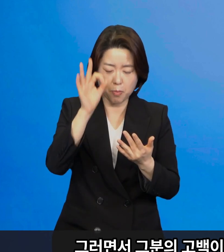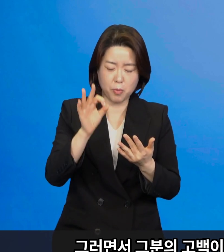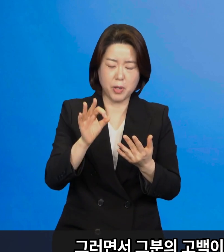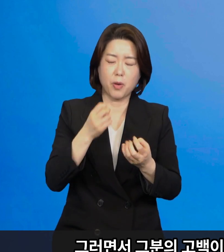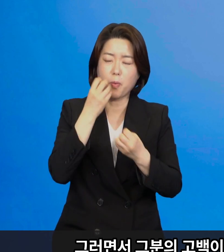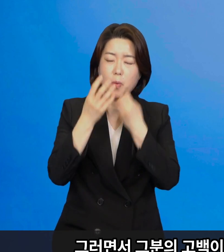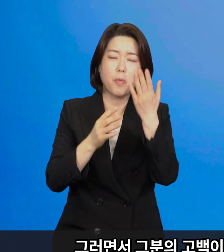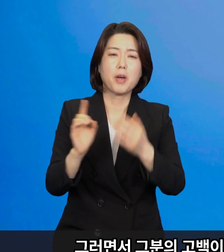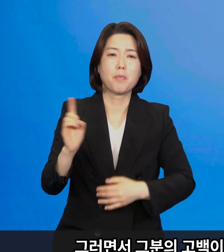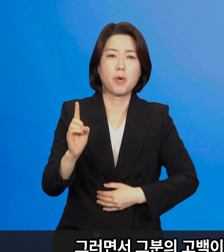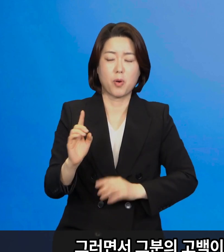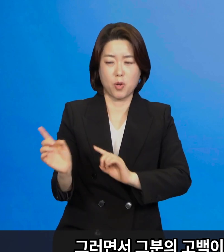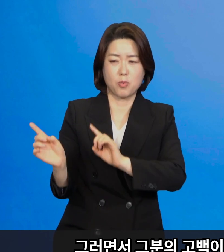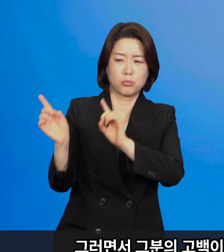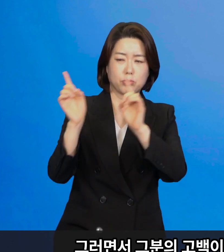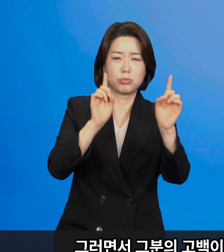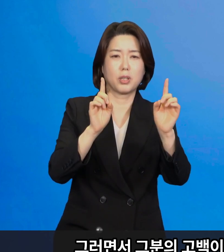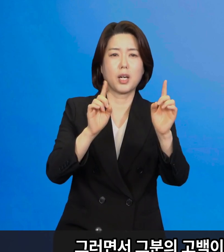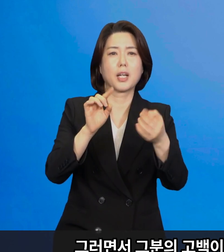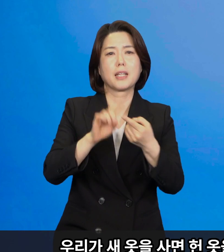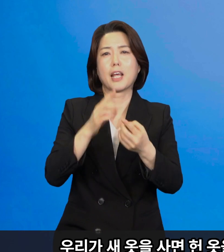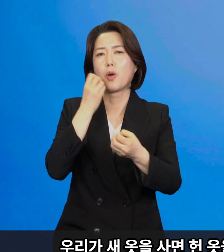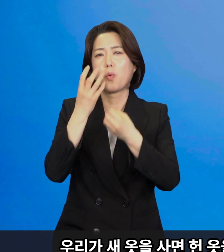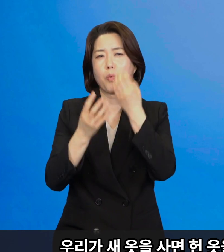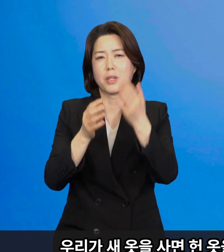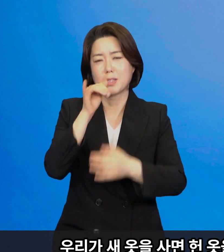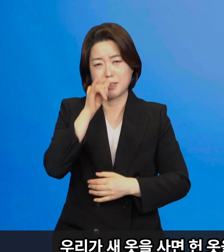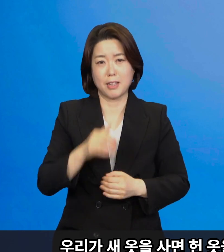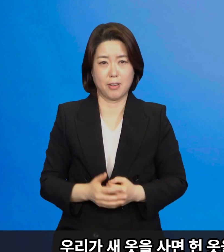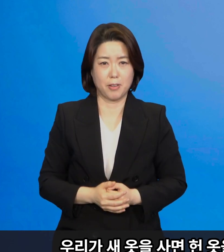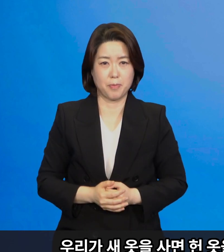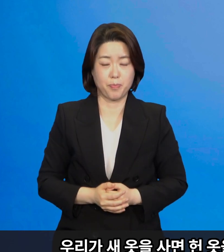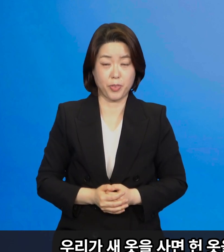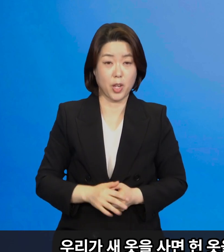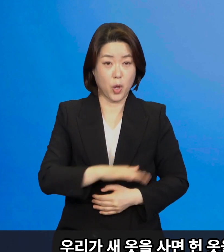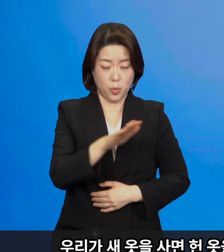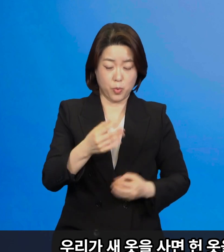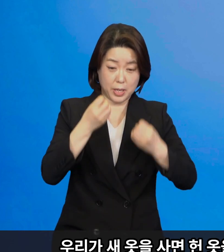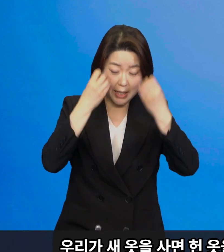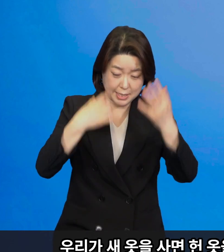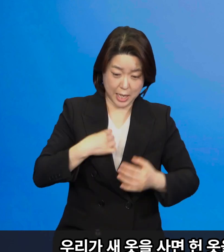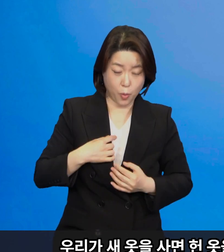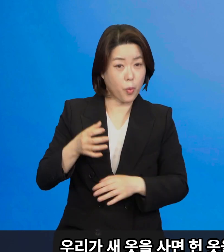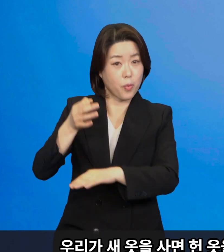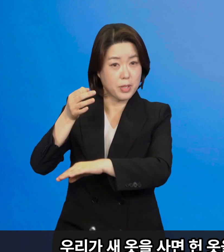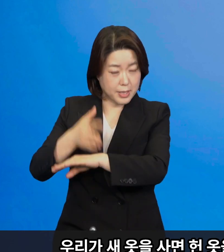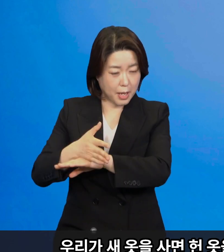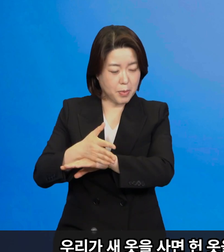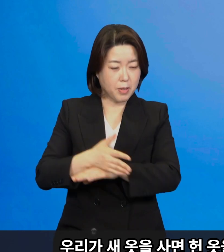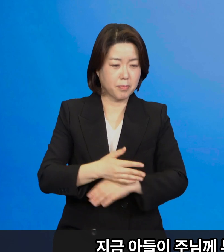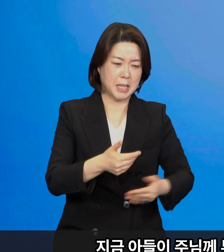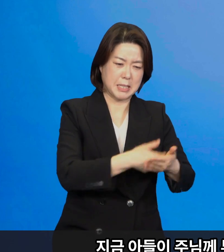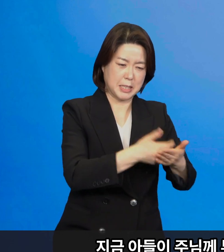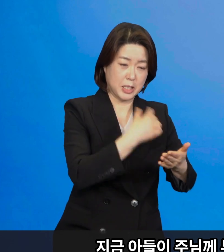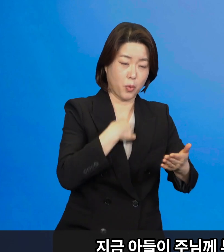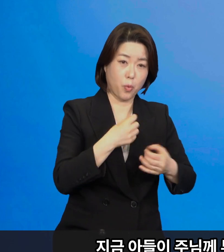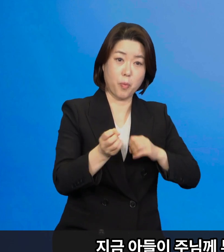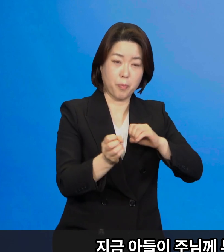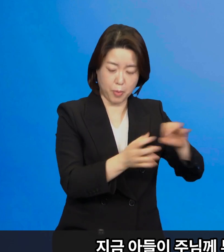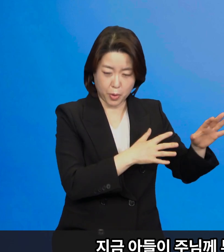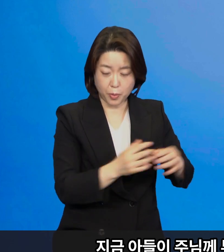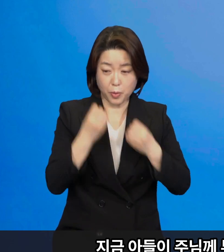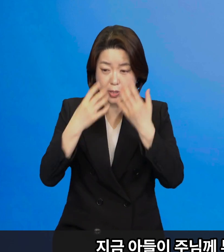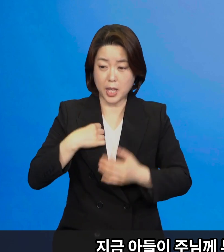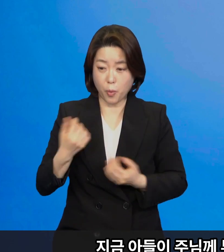고백이 부활에 대한 고백이 나와요. 우리가 새 옷을 사면 이제 헌옷을 버리고 새 옷을 입는 것처럼 지금